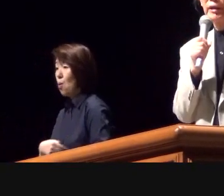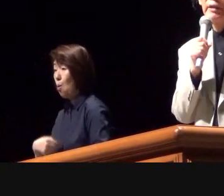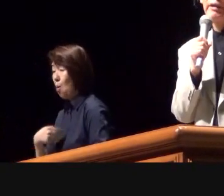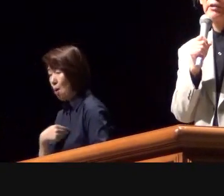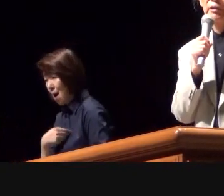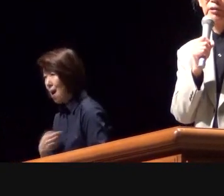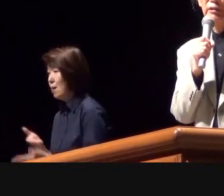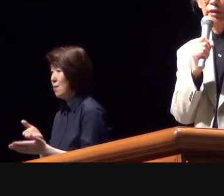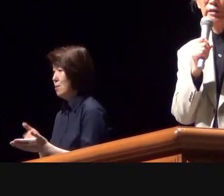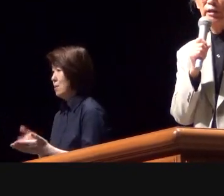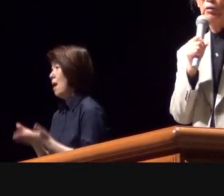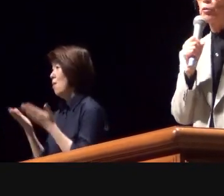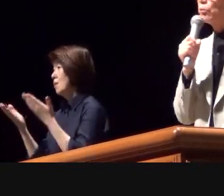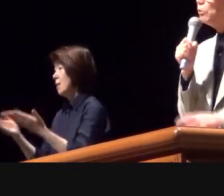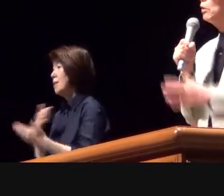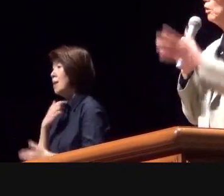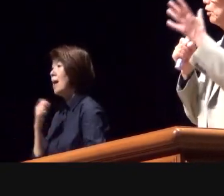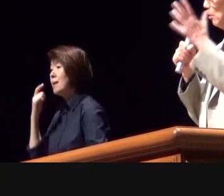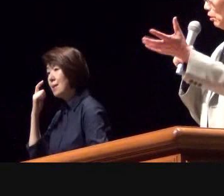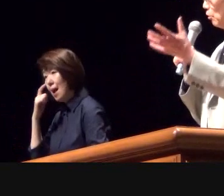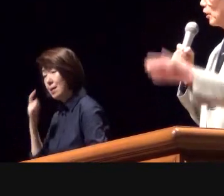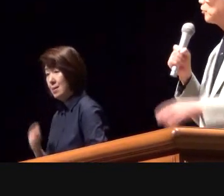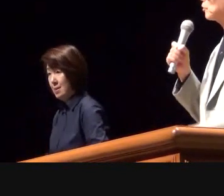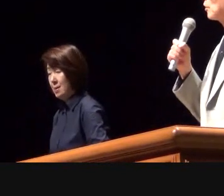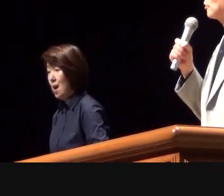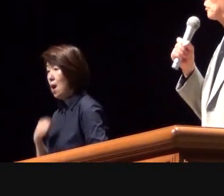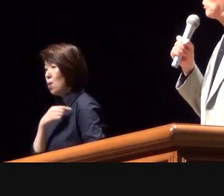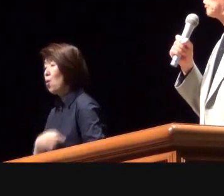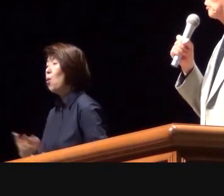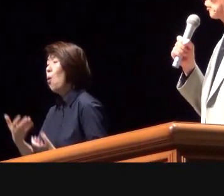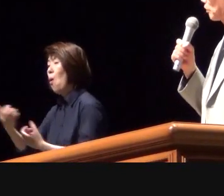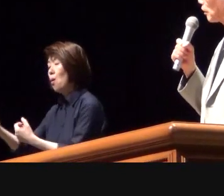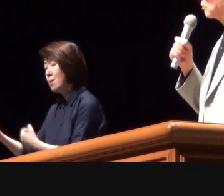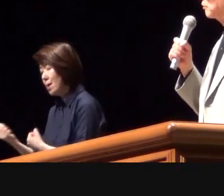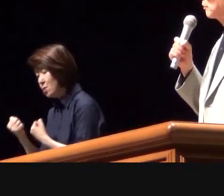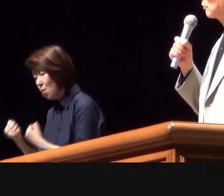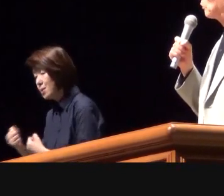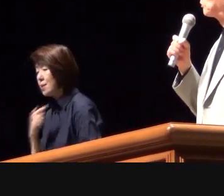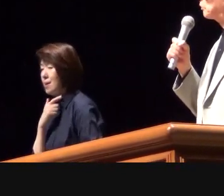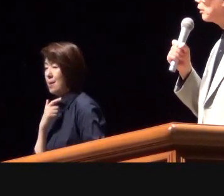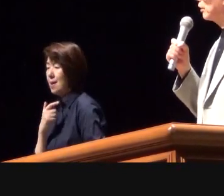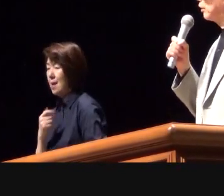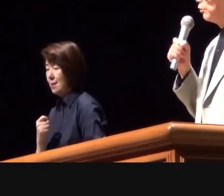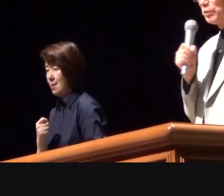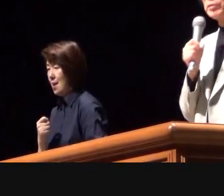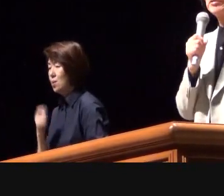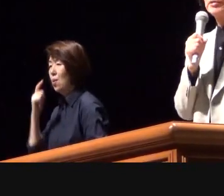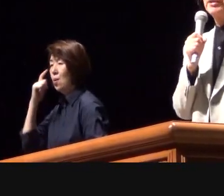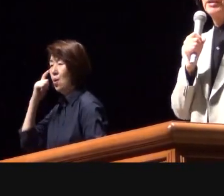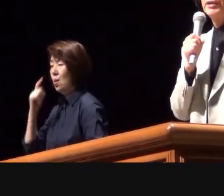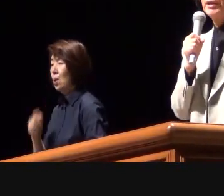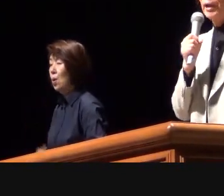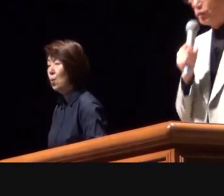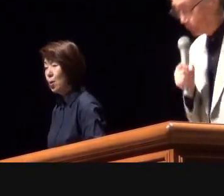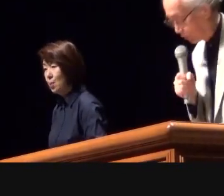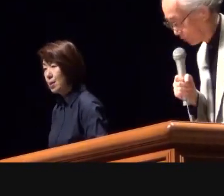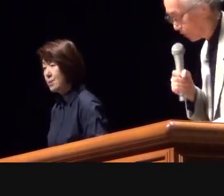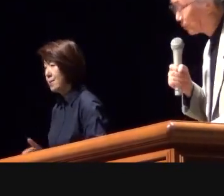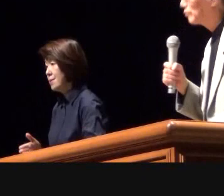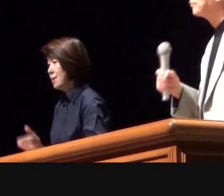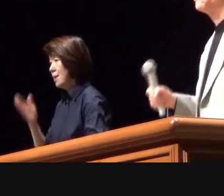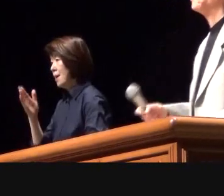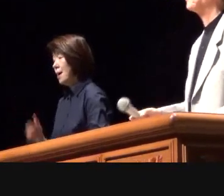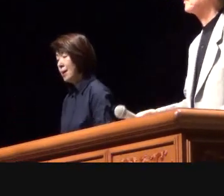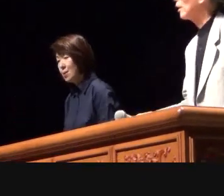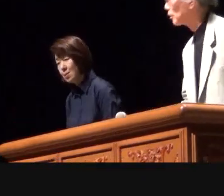訴えさせていただきたい、心を同じようにさせていただきたい、こういうふうに思います。ありがとうございます